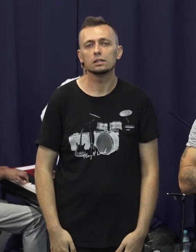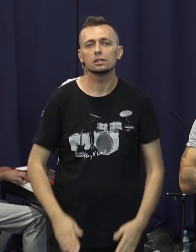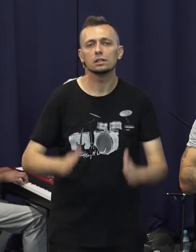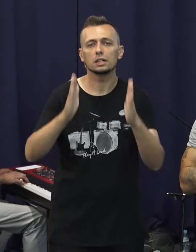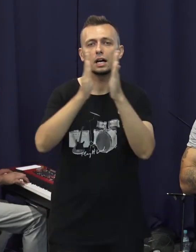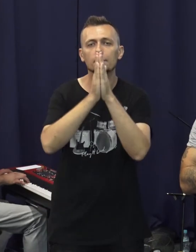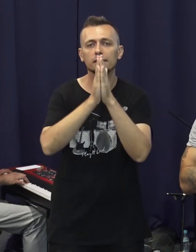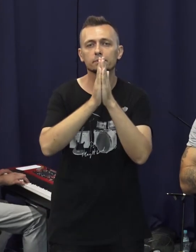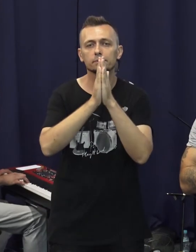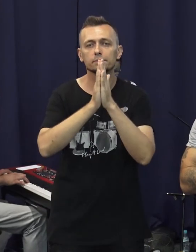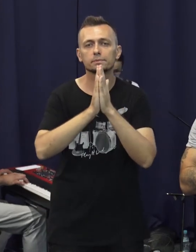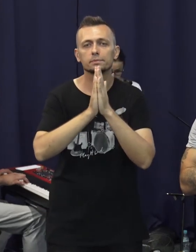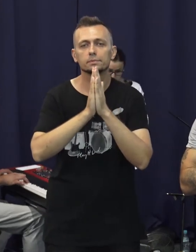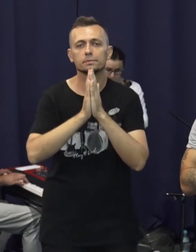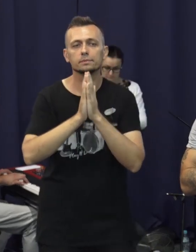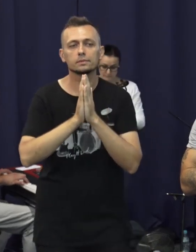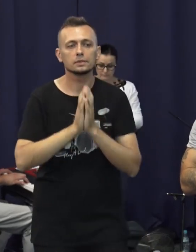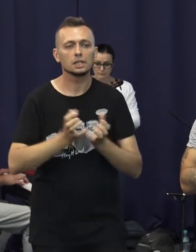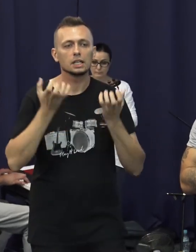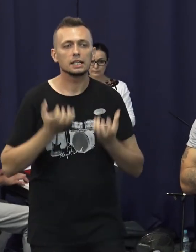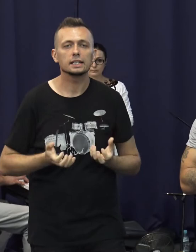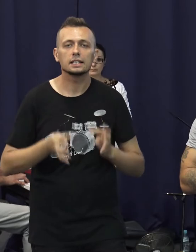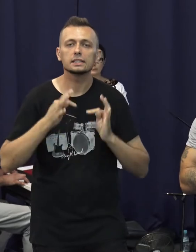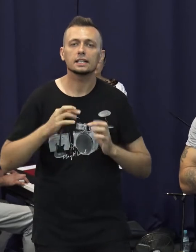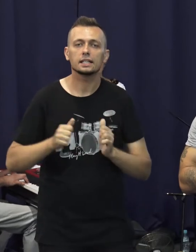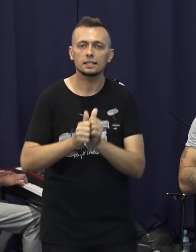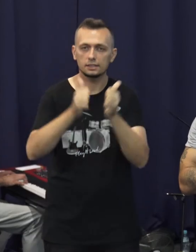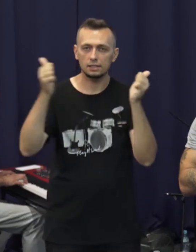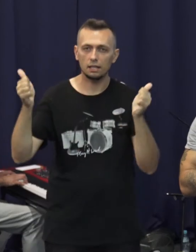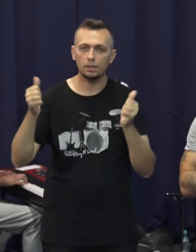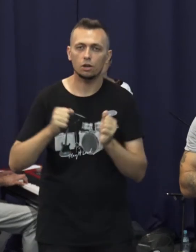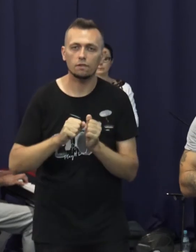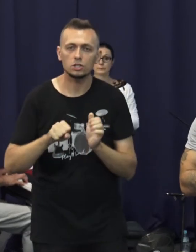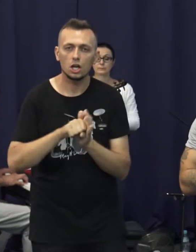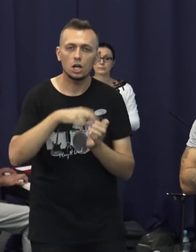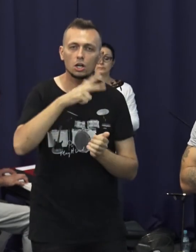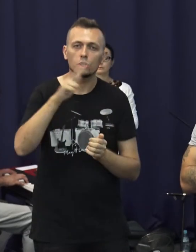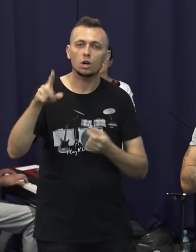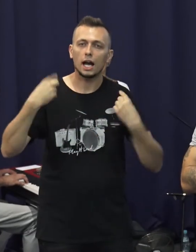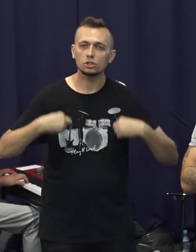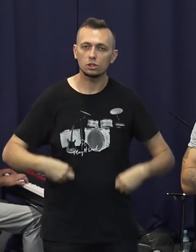Amen. Chcę teraz zaapelować do każdej osoby,